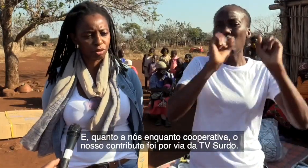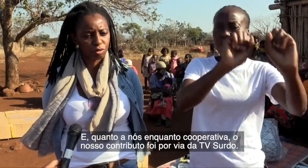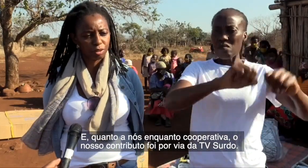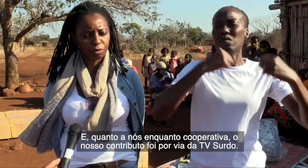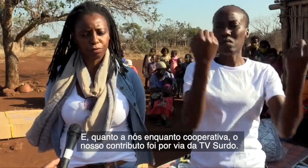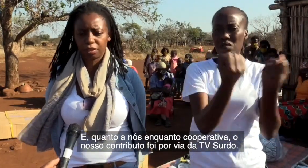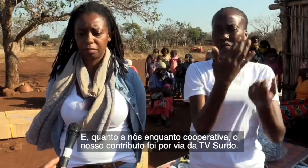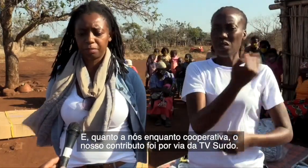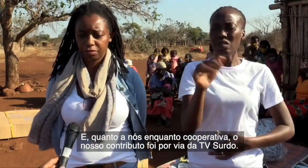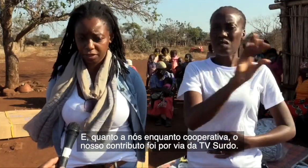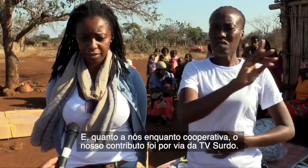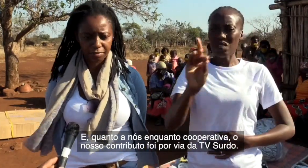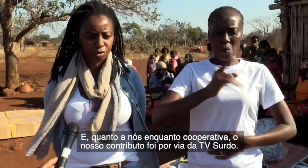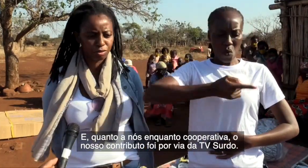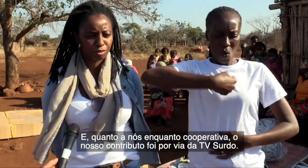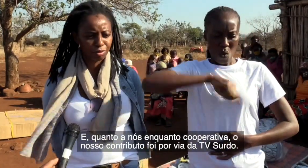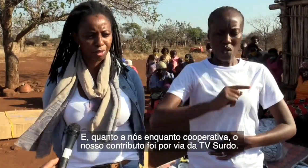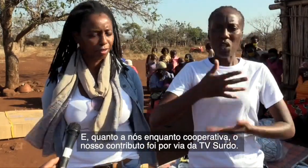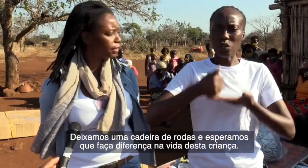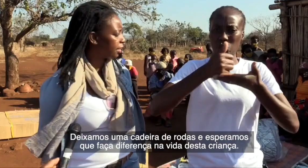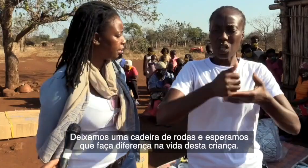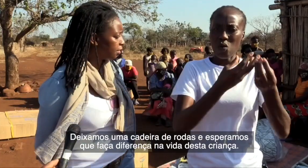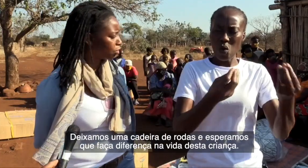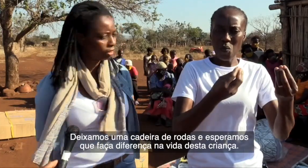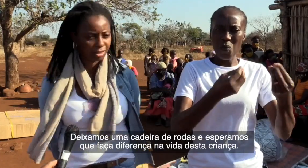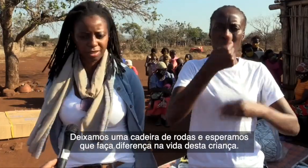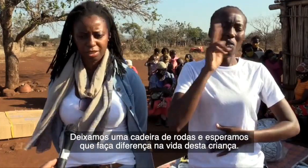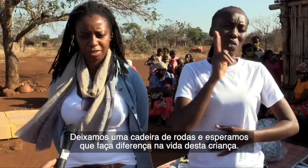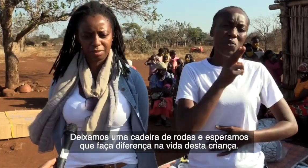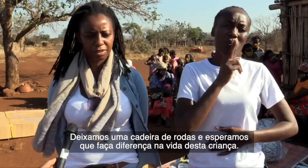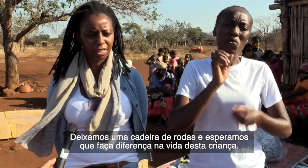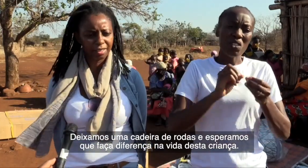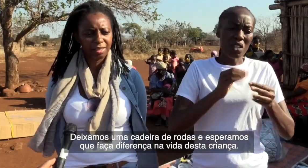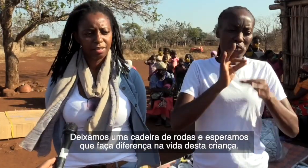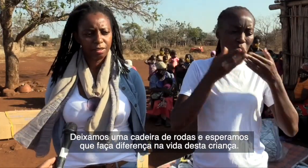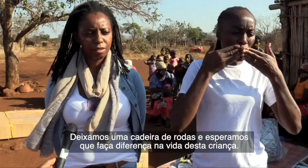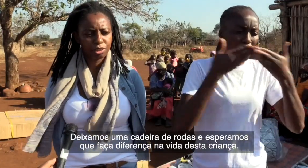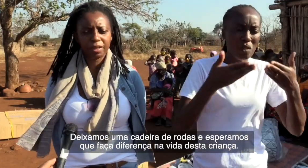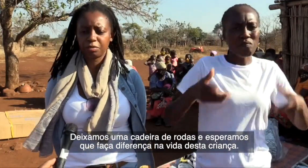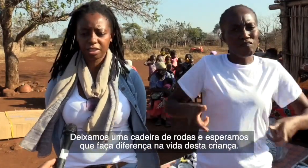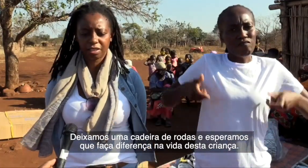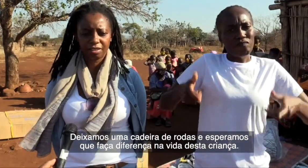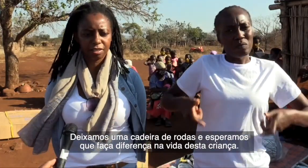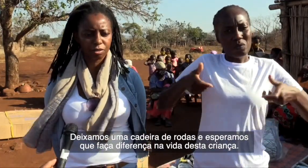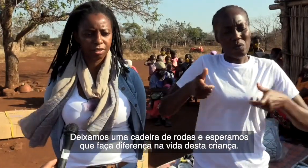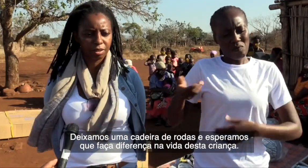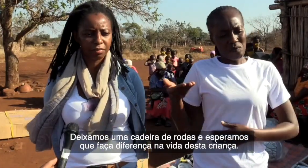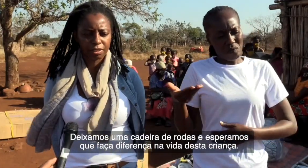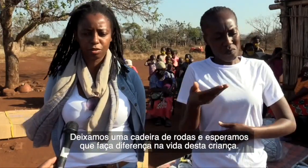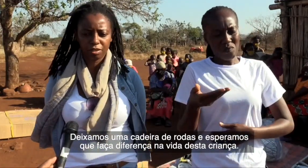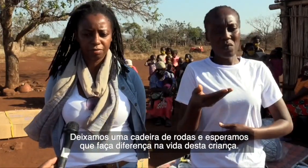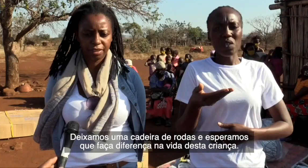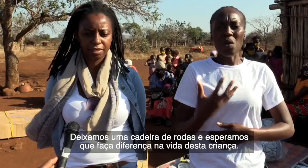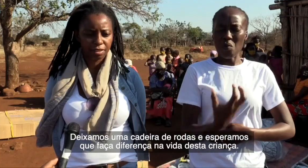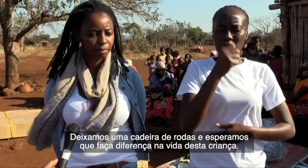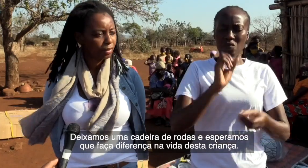desta vez o nosso contributo foi também por via da TV Surdo, que foi a cadeira de rodas que deixamos aqui ficar, e esperamos que esta cadeira de rodas também